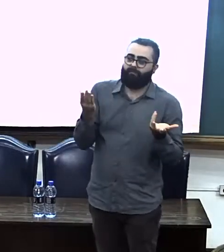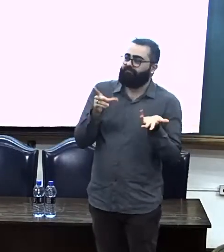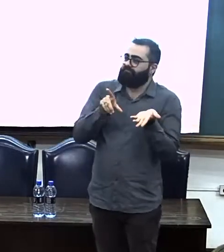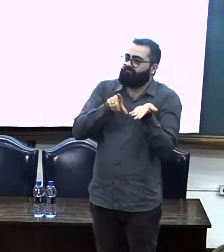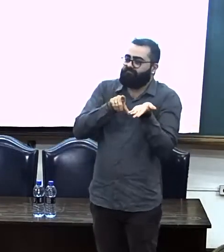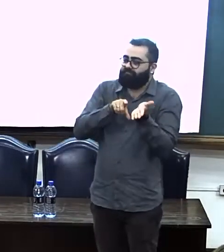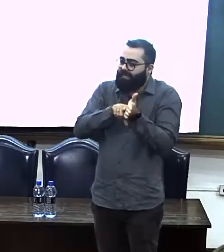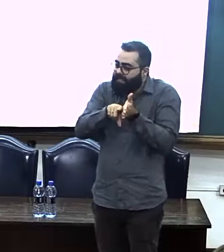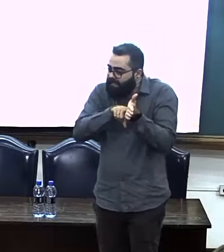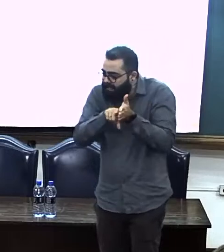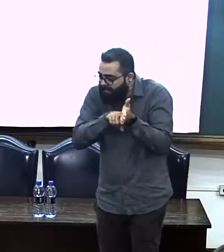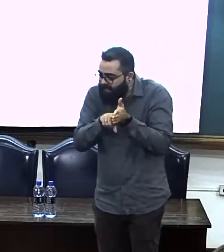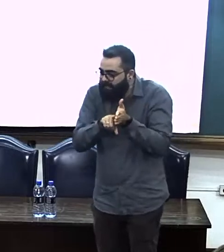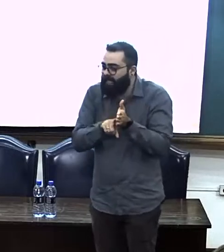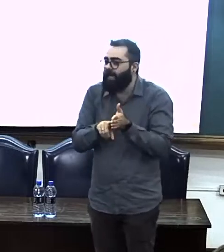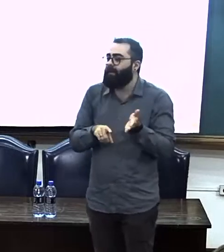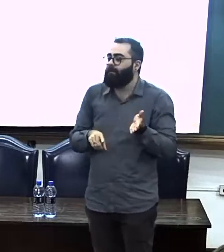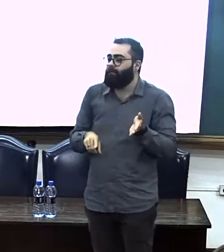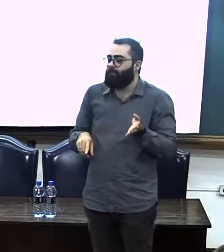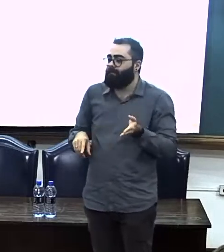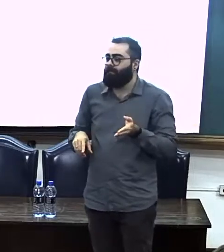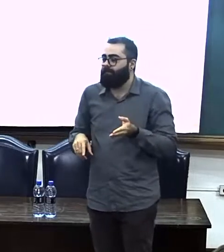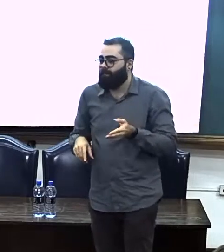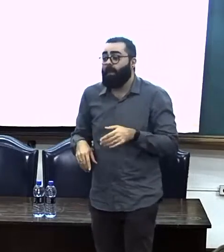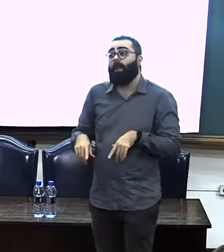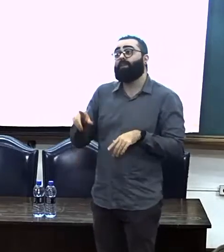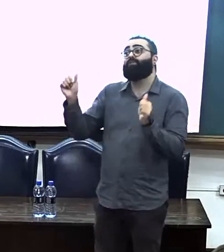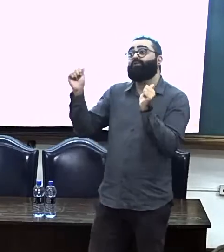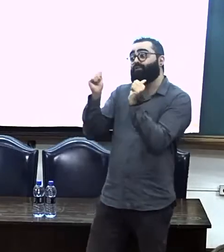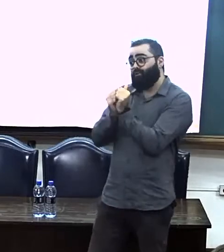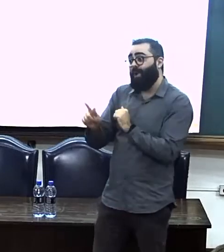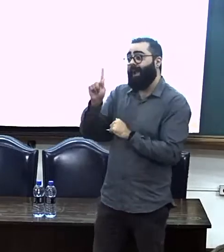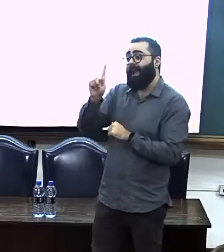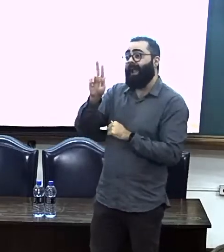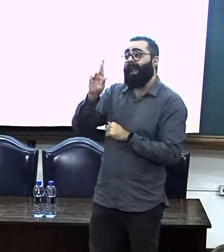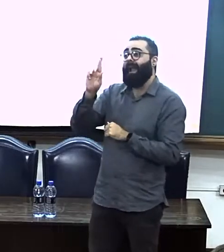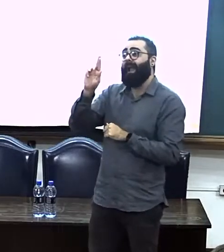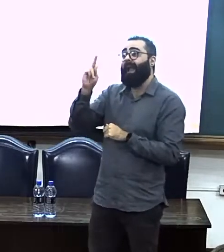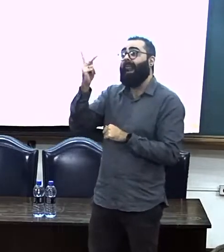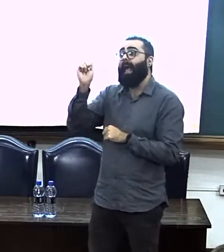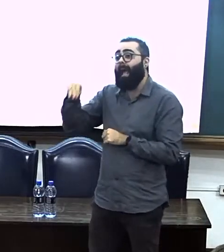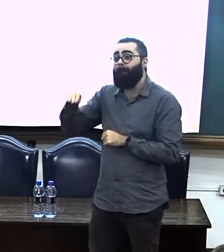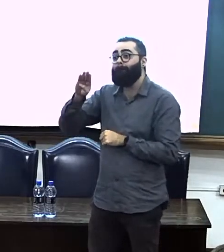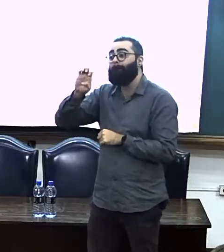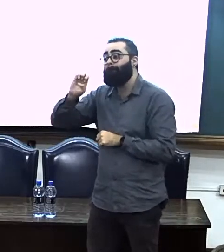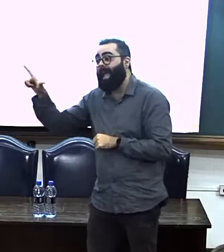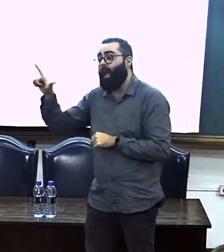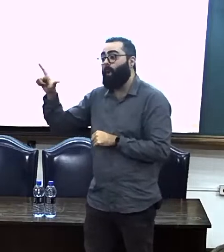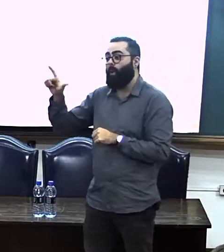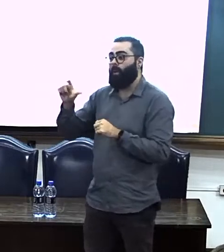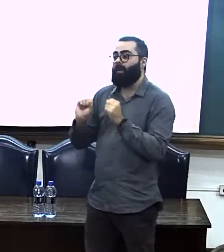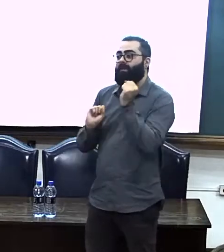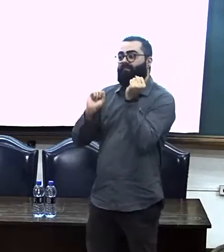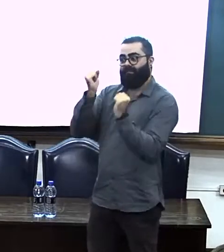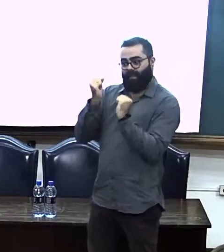consiga fazer esse modelamento todo para o que ele está pensando à luz daqueles pontos iniciais que ele expunha no slide